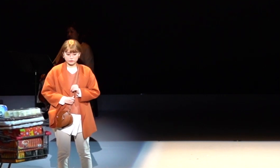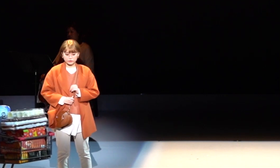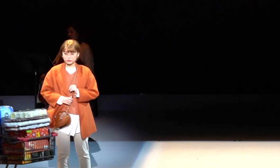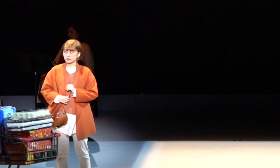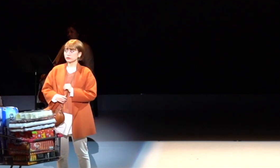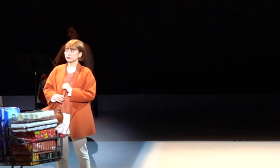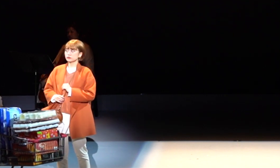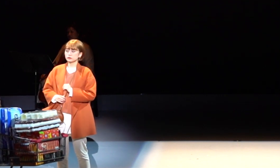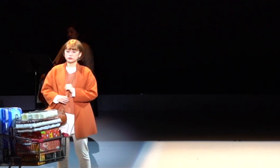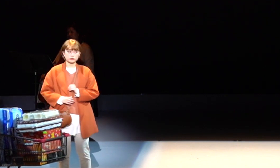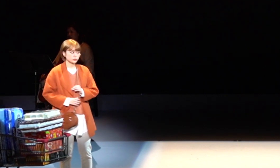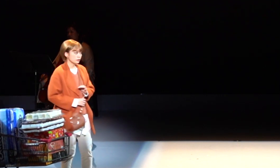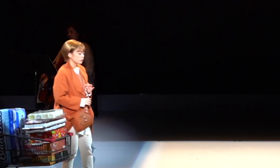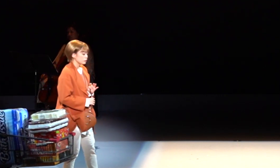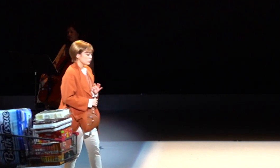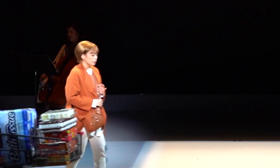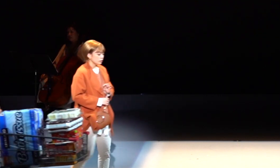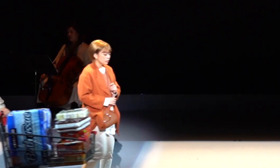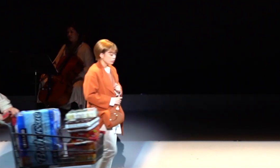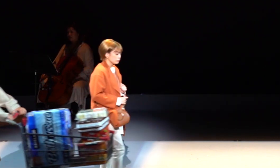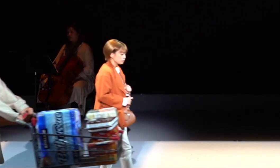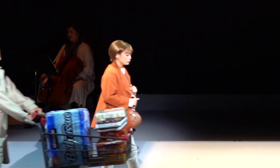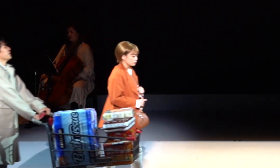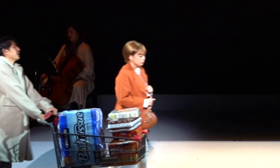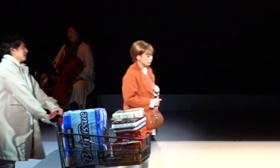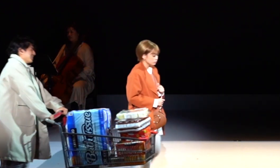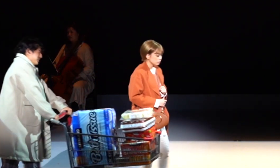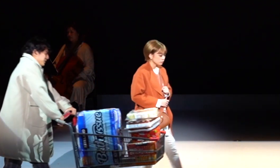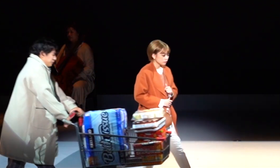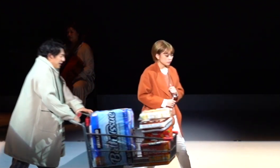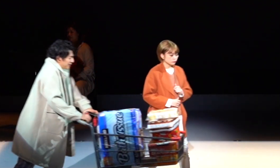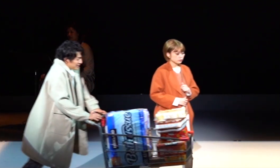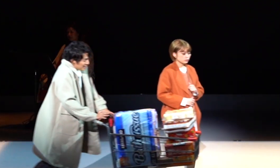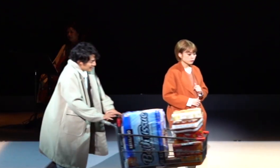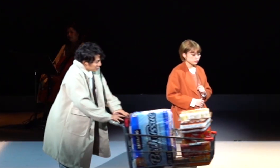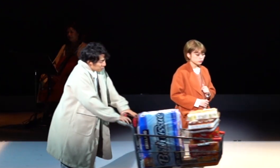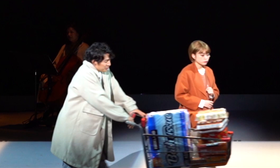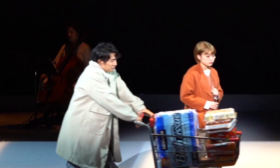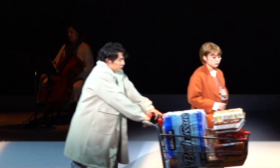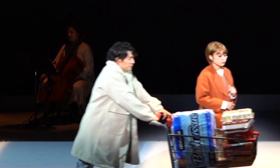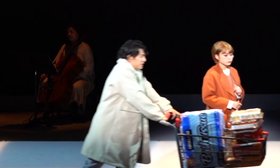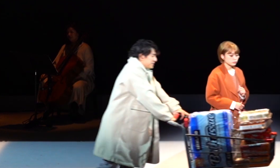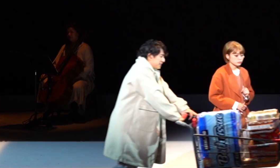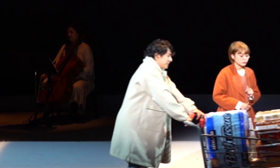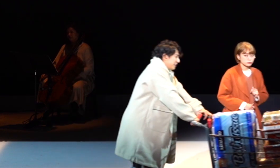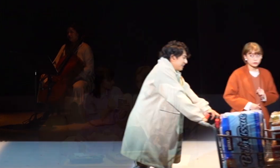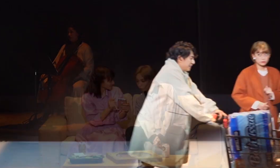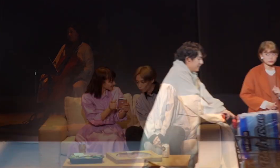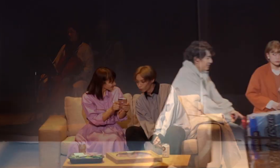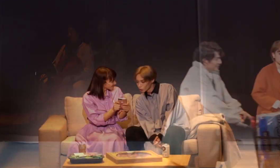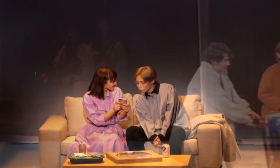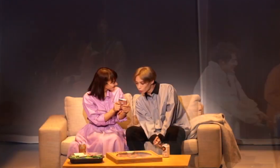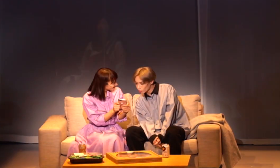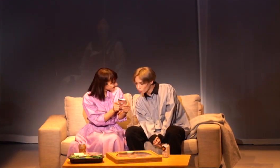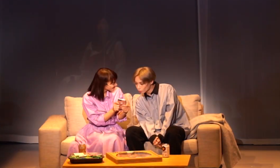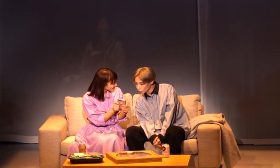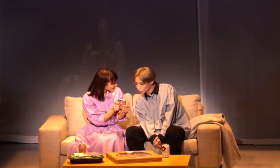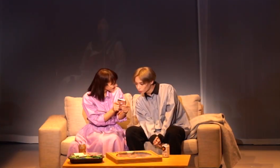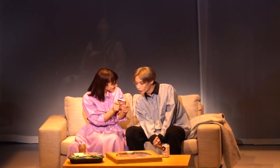で、お店のお客さんでもいつに振られて泣いてる女の子見てきたから、 それってさ、どんな風に練